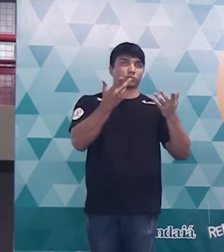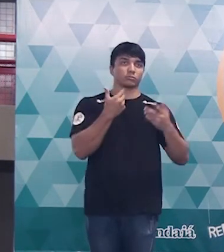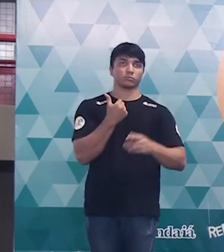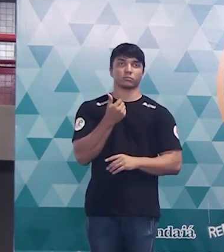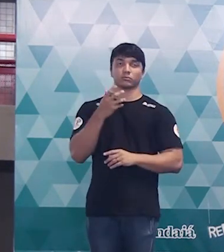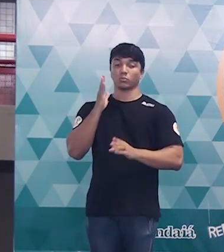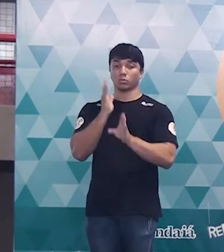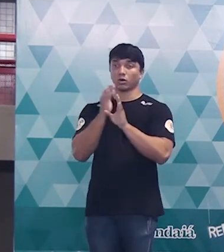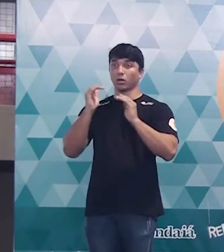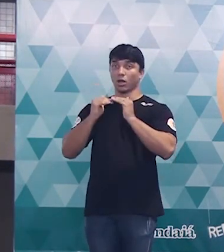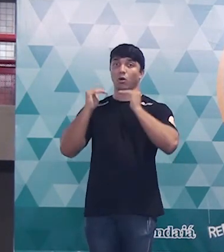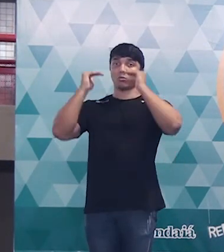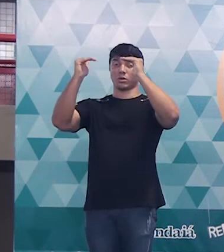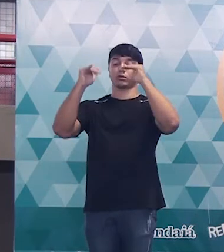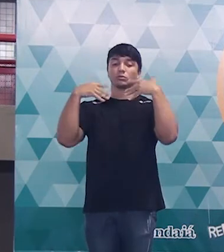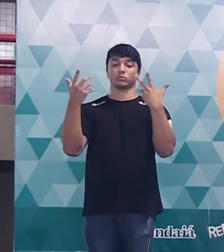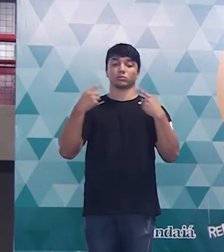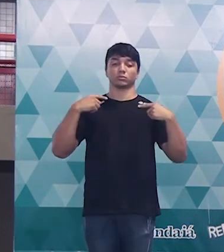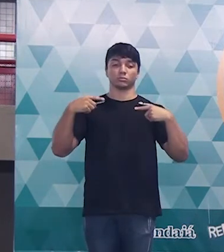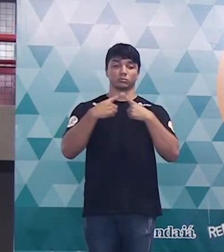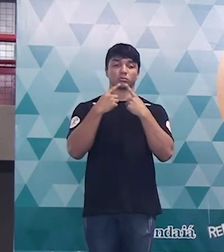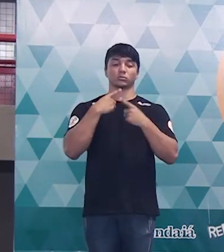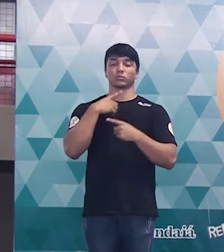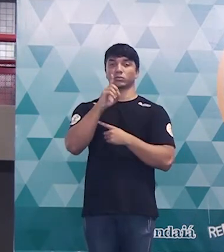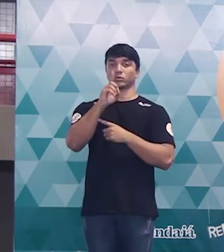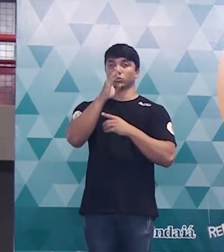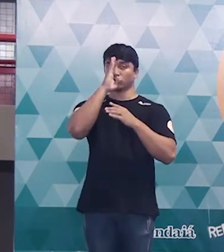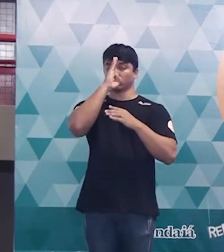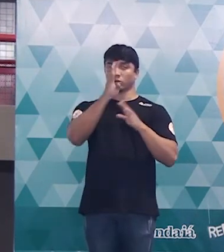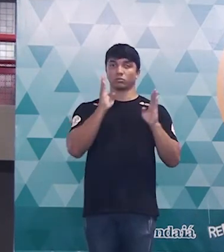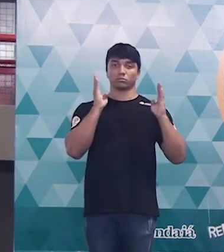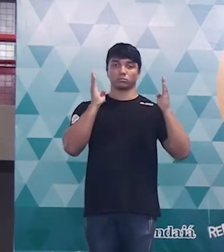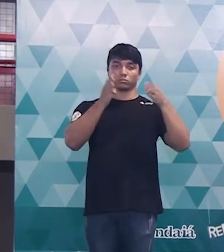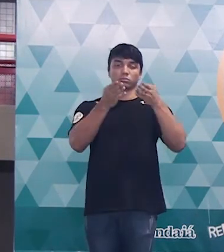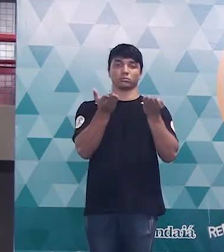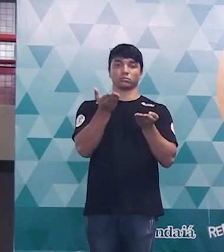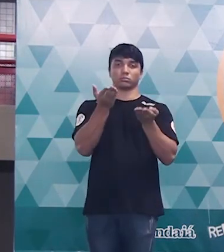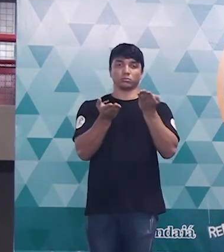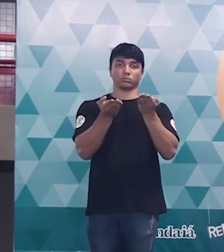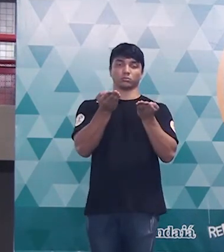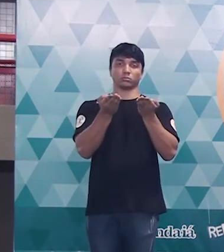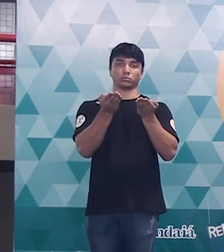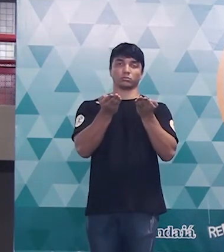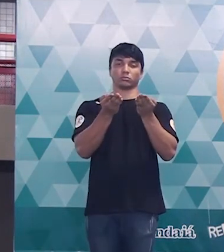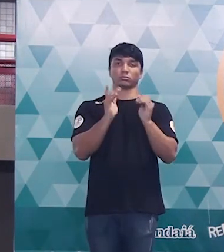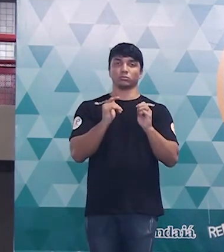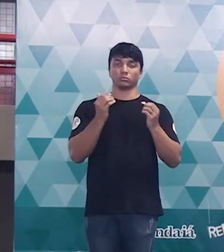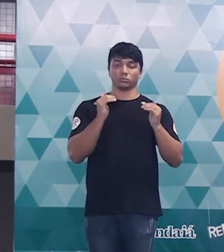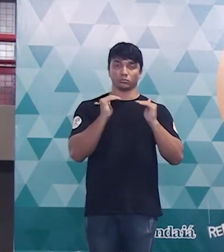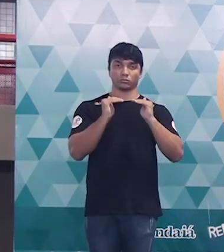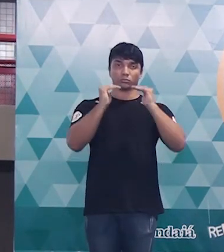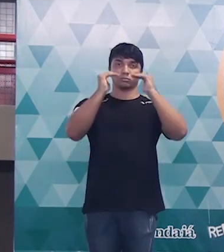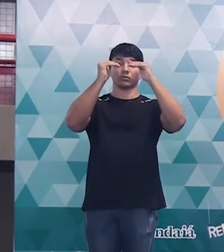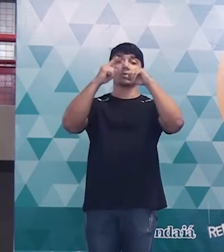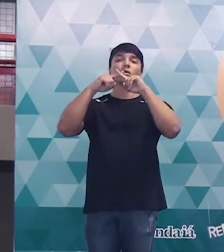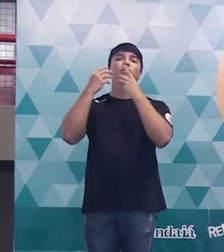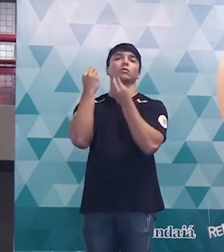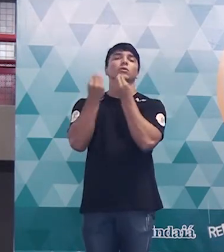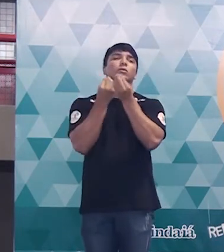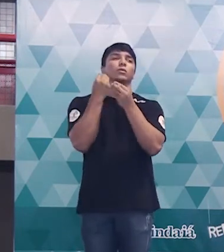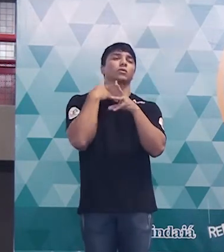duas aumentam, então elas são o quê? Diretamente proporcionais. Cacão, e como é que eu faço a